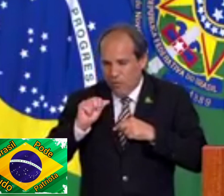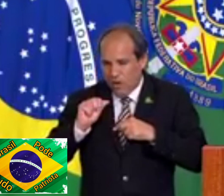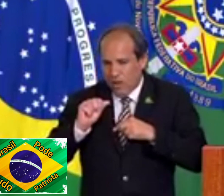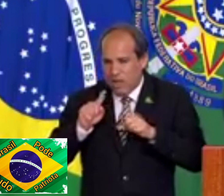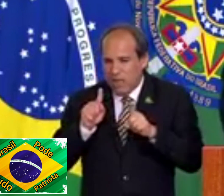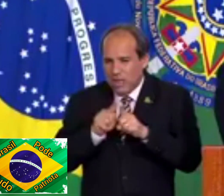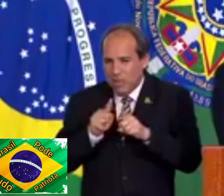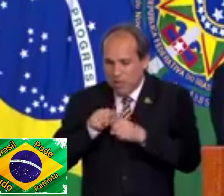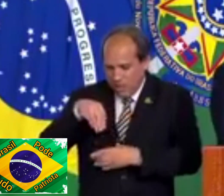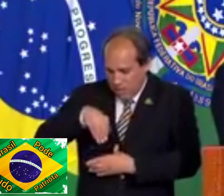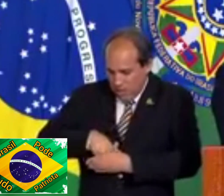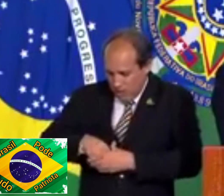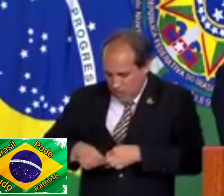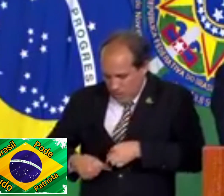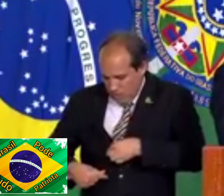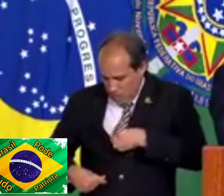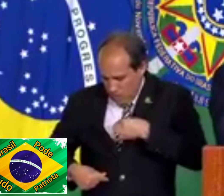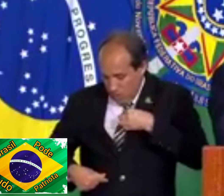e mesentérica.